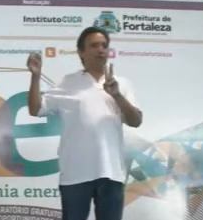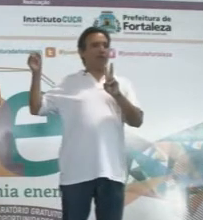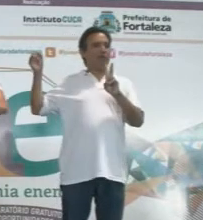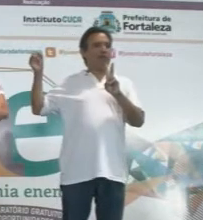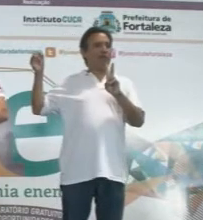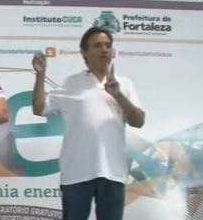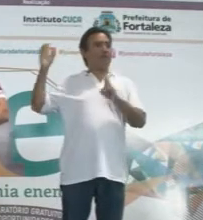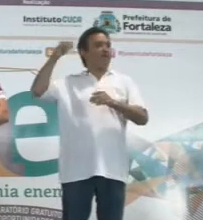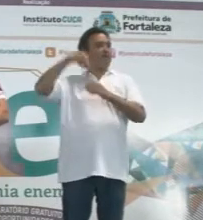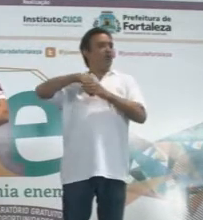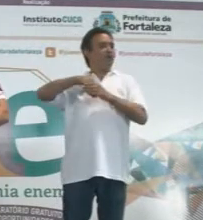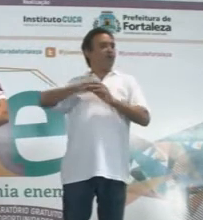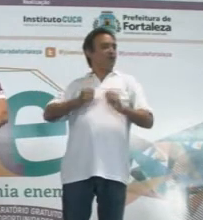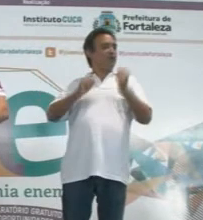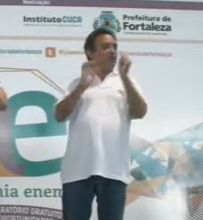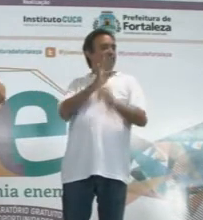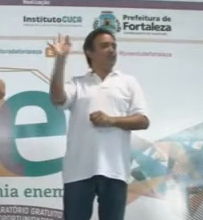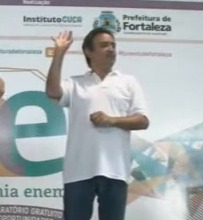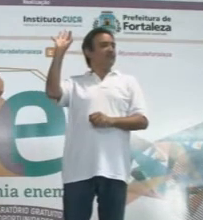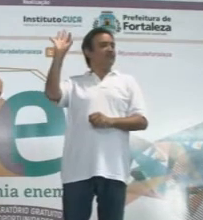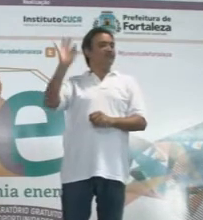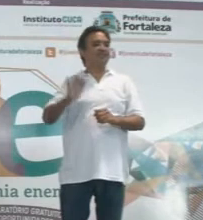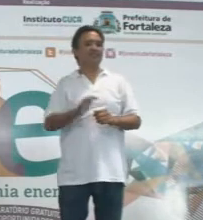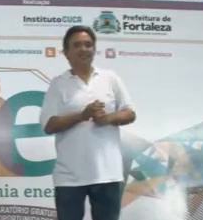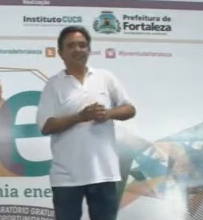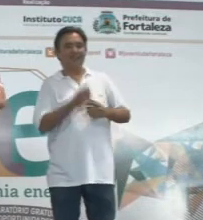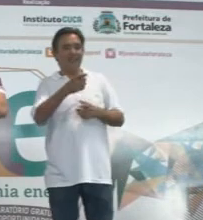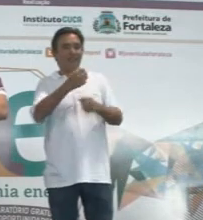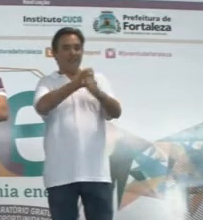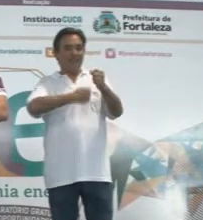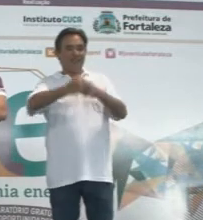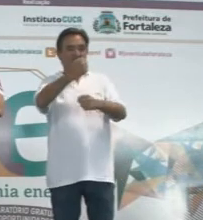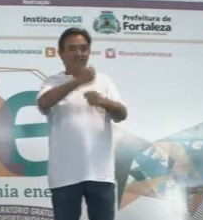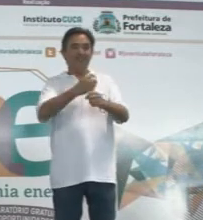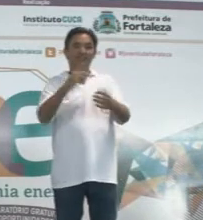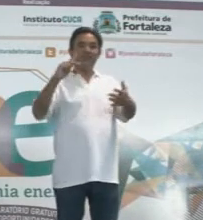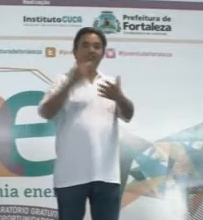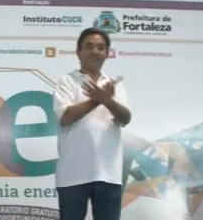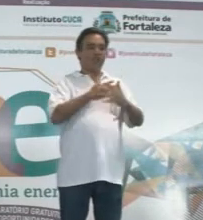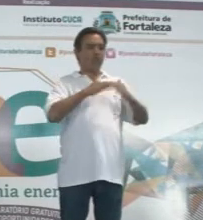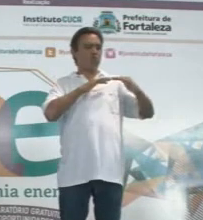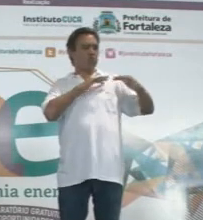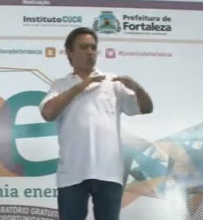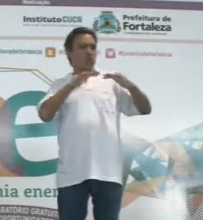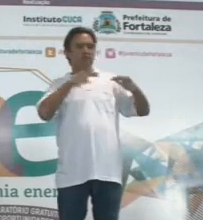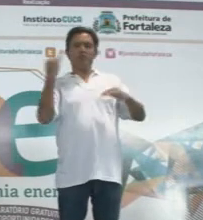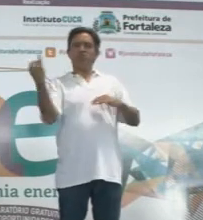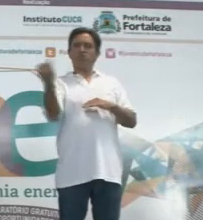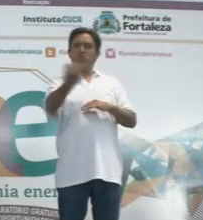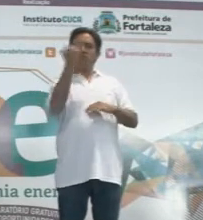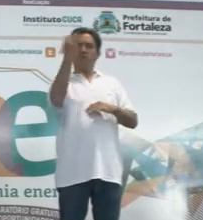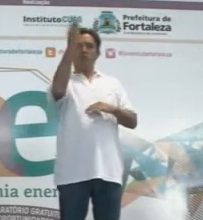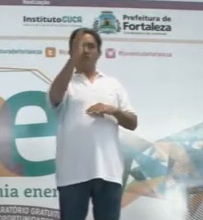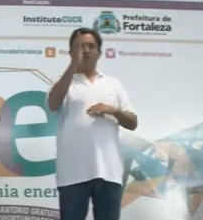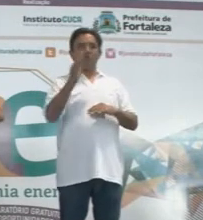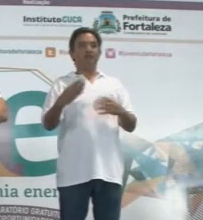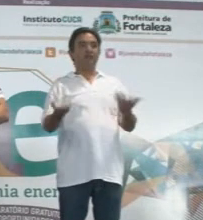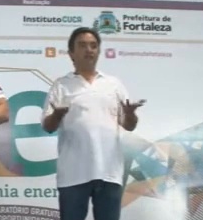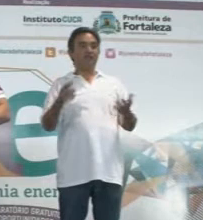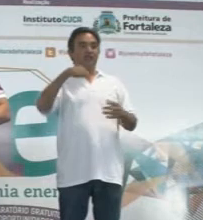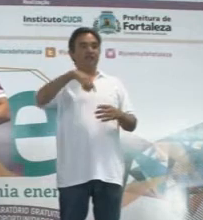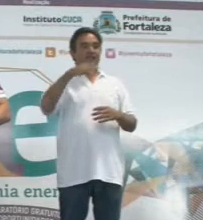1789, vote, Revolução Francesa. É um ano também que acontece um movimento importantíssimo no Brasil. Qual foi a